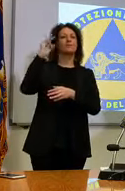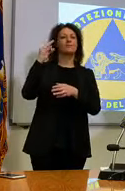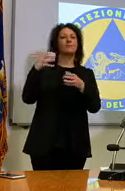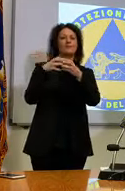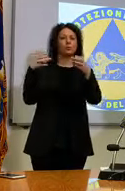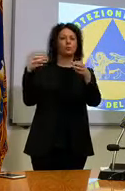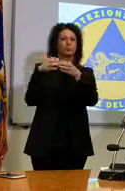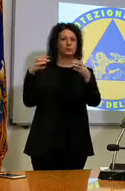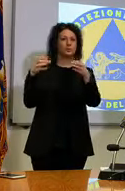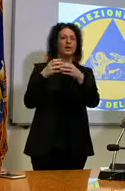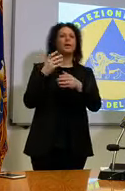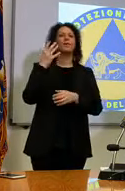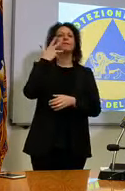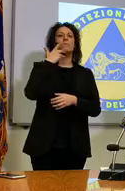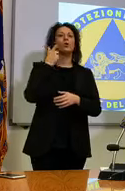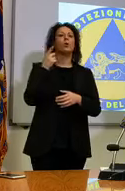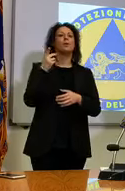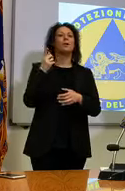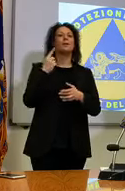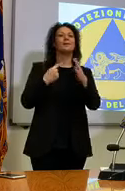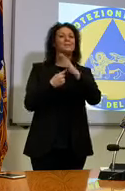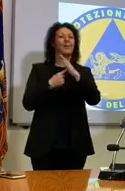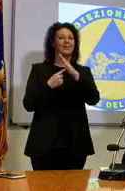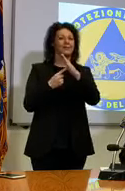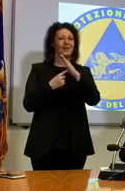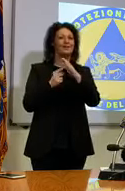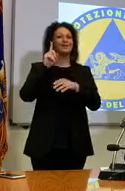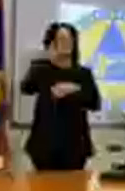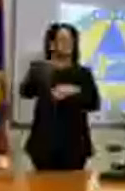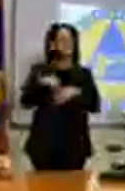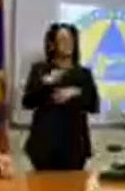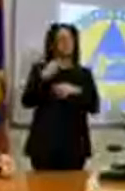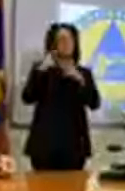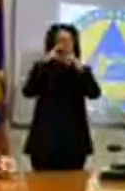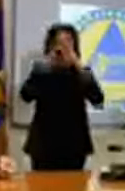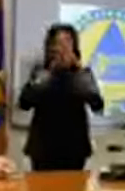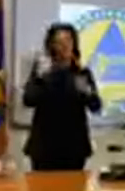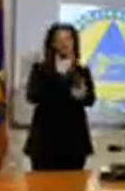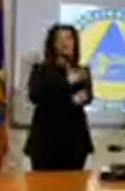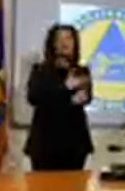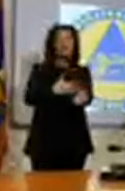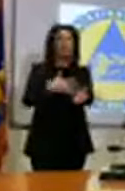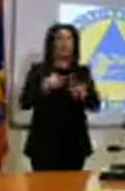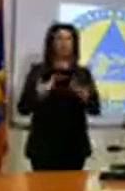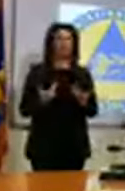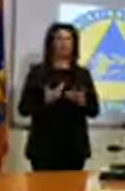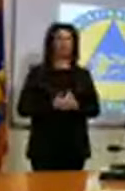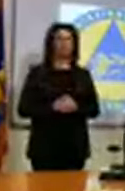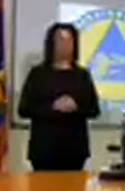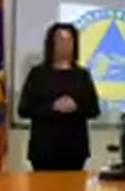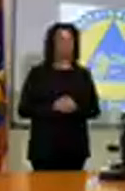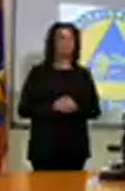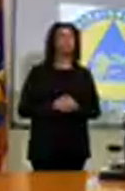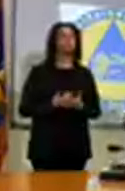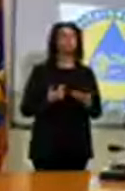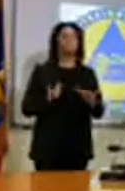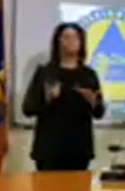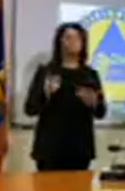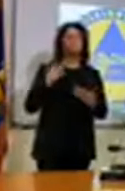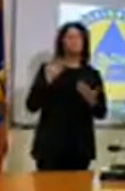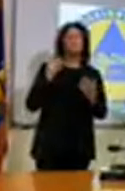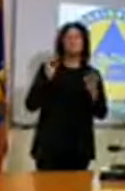dello screening sierologico? Ma ha ragione, perché se lo screening sierologico, dopo l'esperienza iniziale che farà l'Università